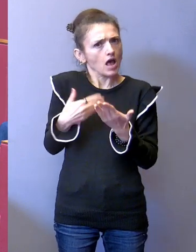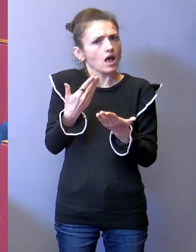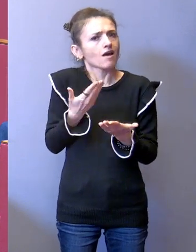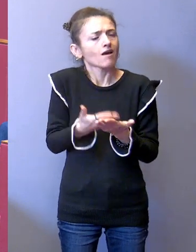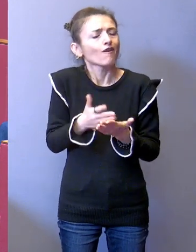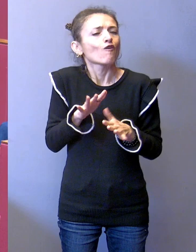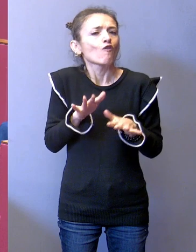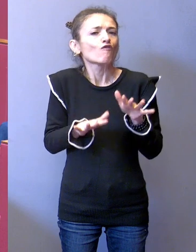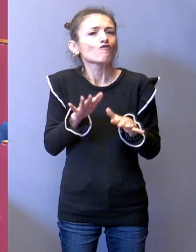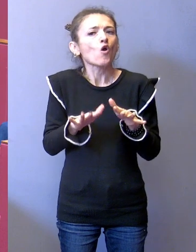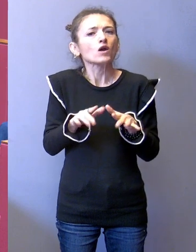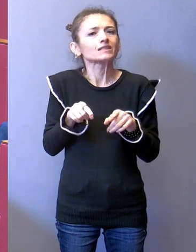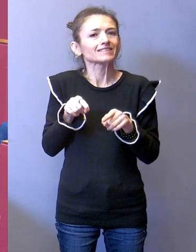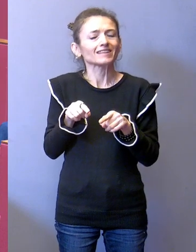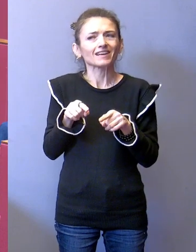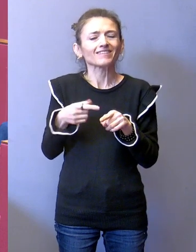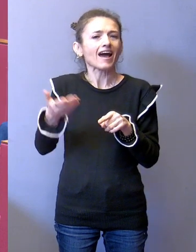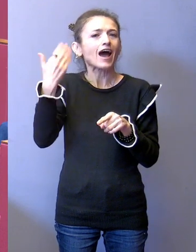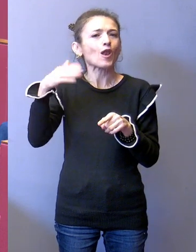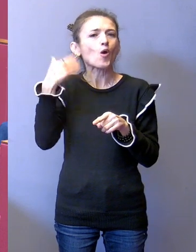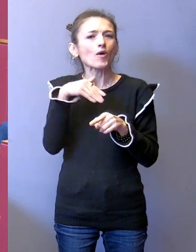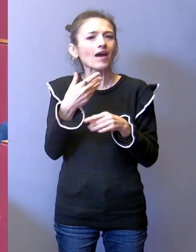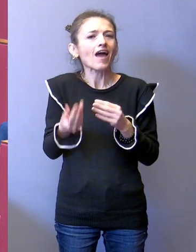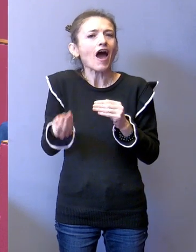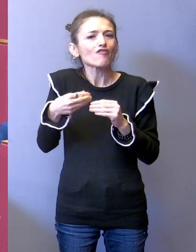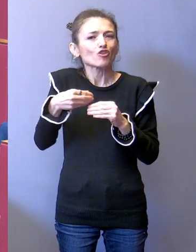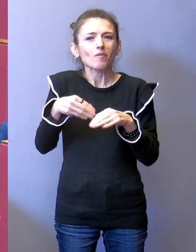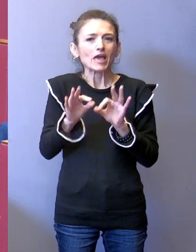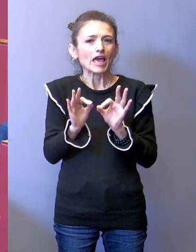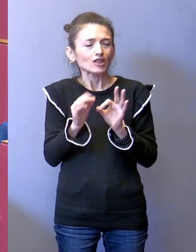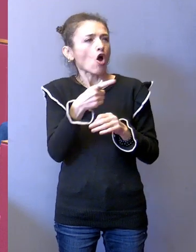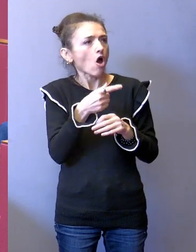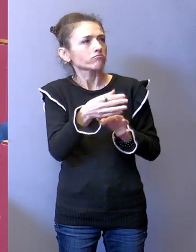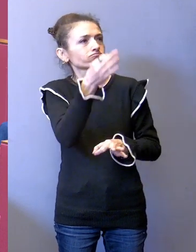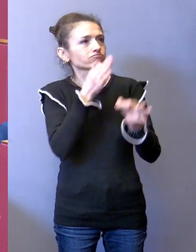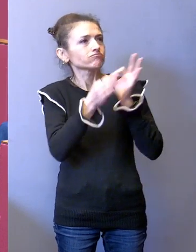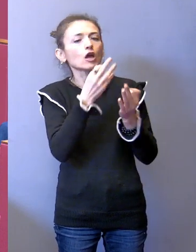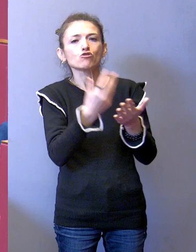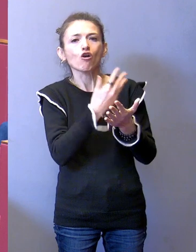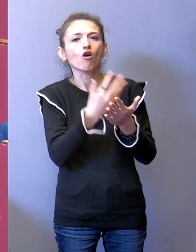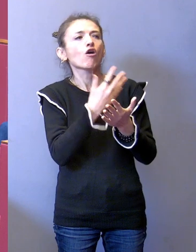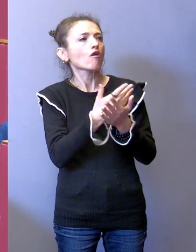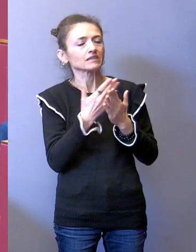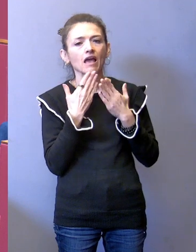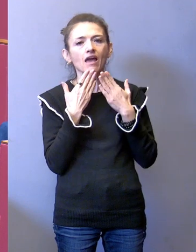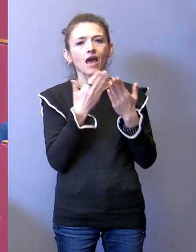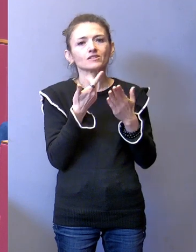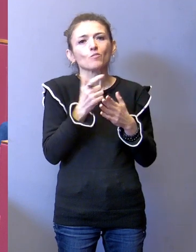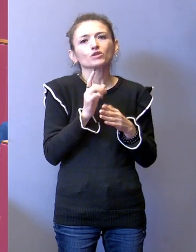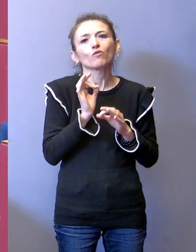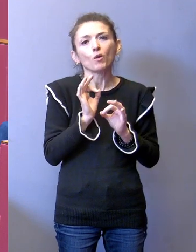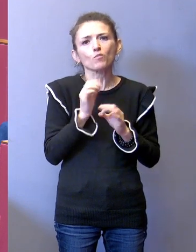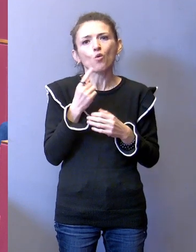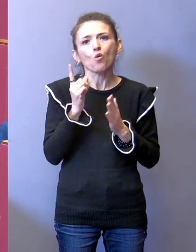un po' di quella mancanza di aggiornamento e vi ringrazio che mi avete dato Ecco perché essendo stata presentata più o meno